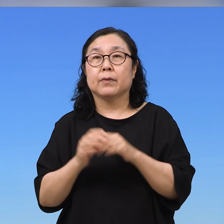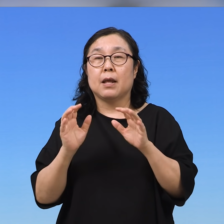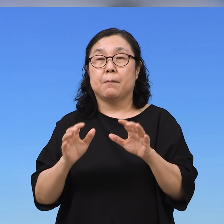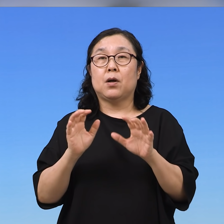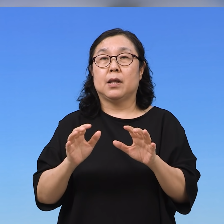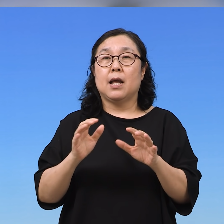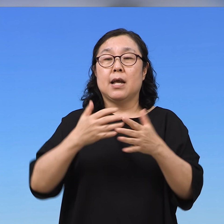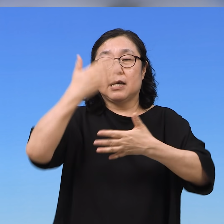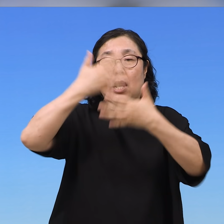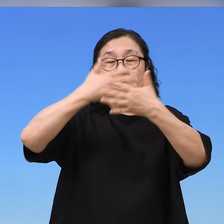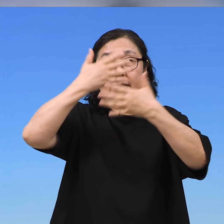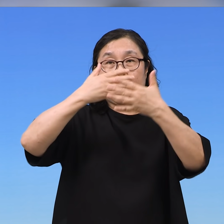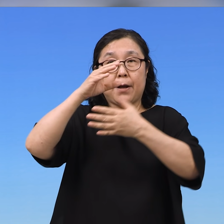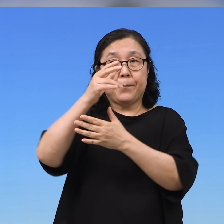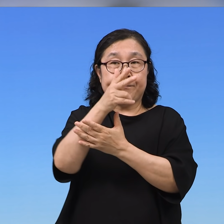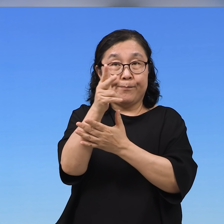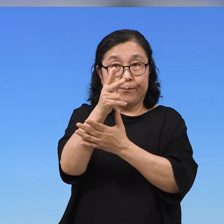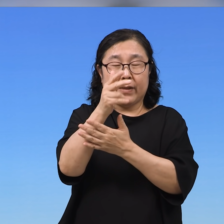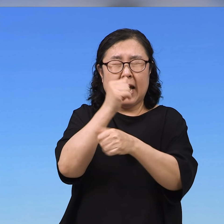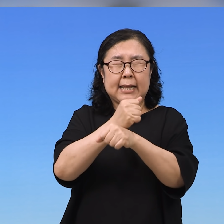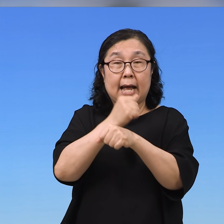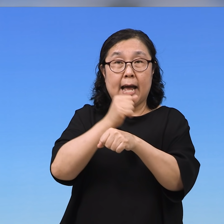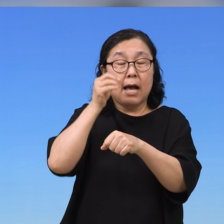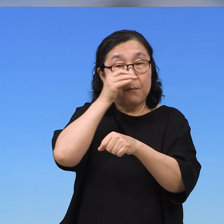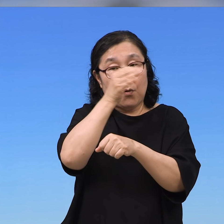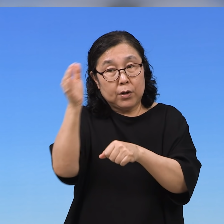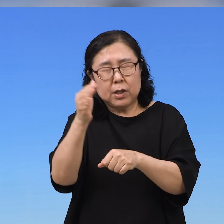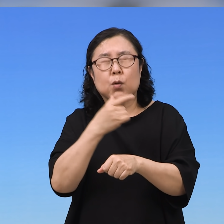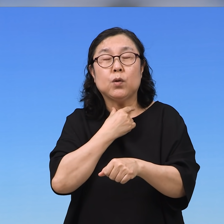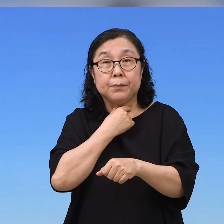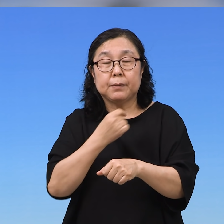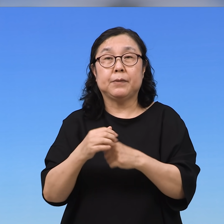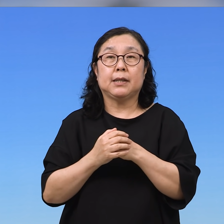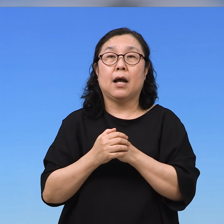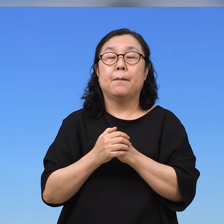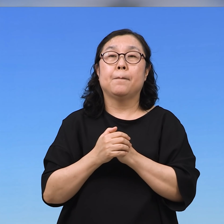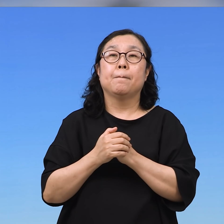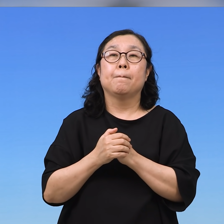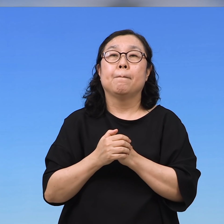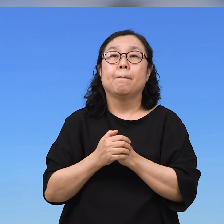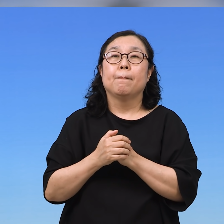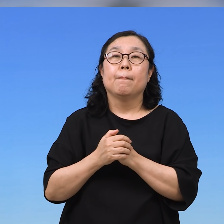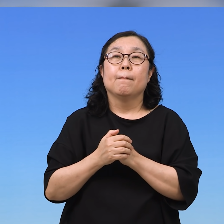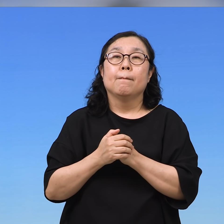이번 특세 기간에 우리 성도님들에게 이미 보여드렸지만 다 보여드리고 싶어요.